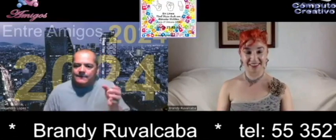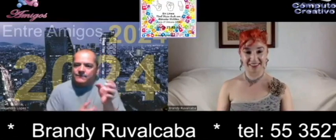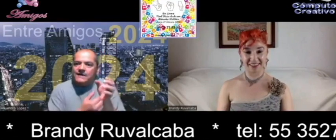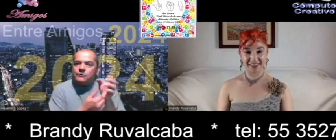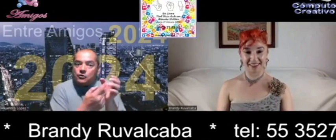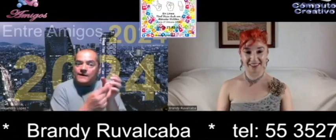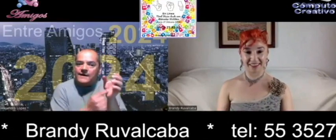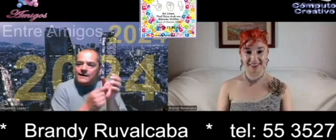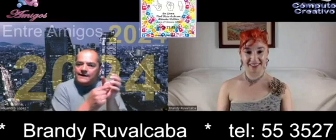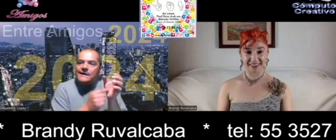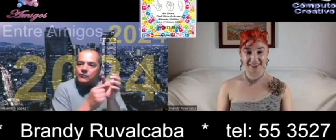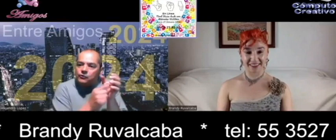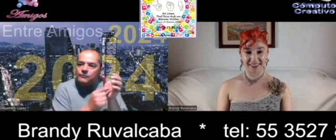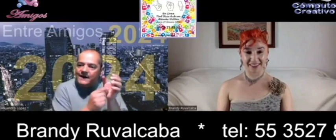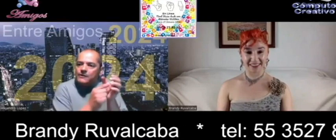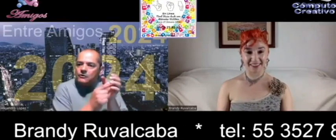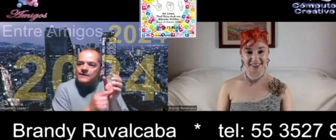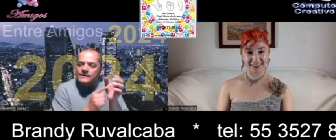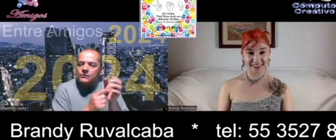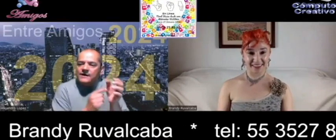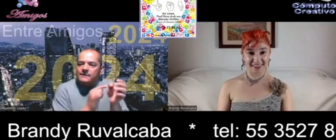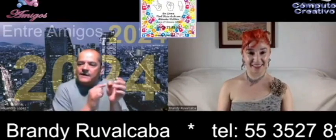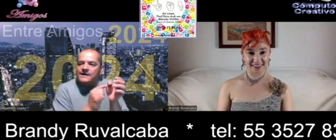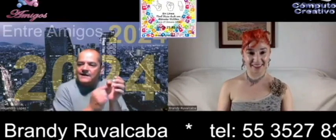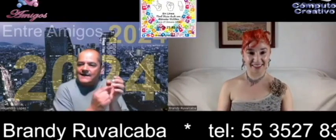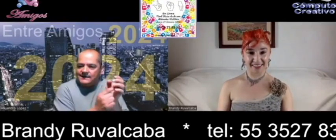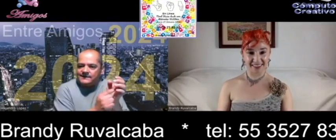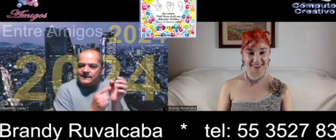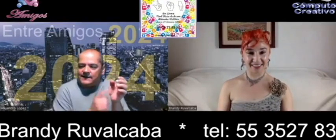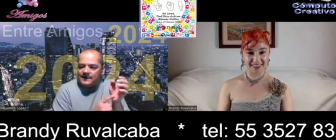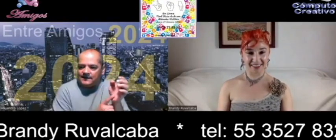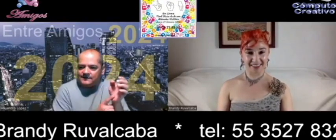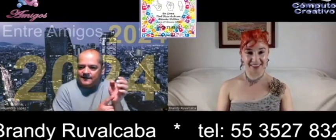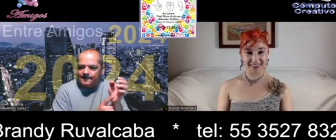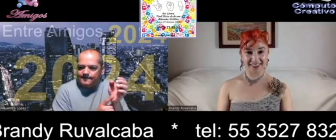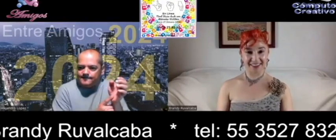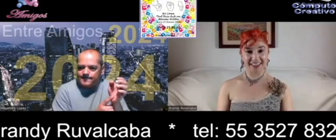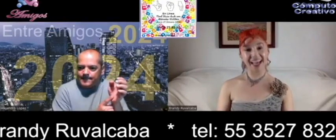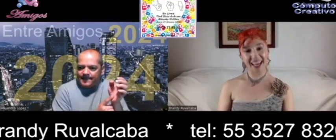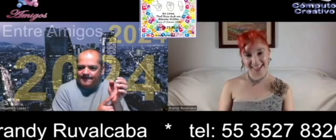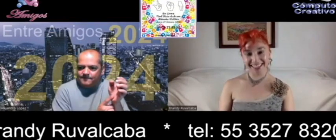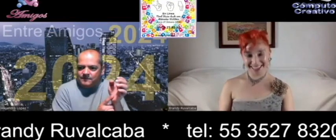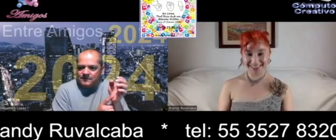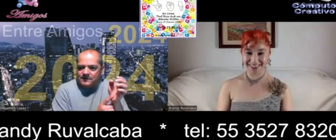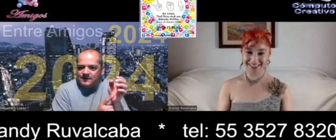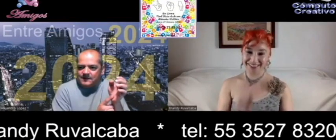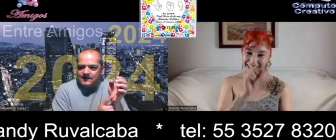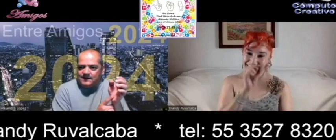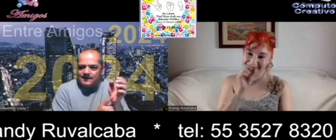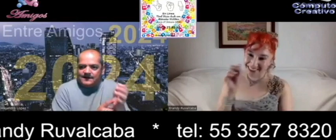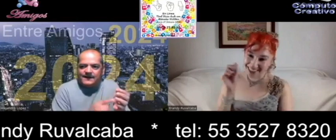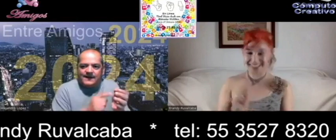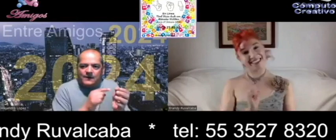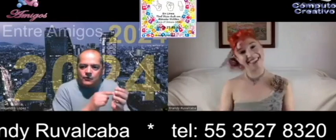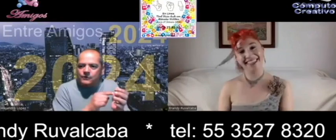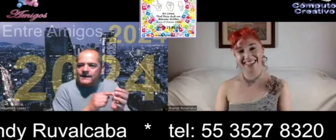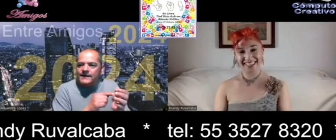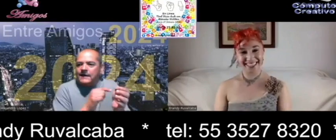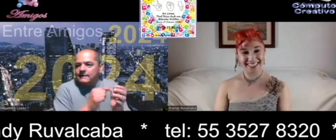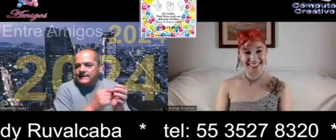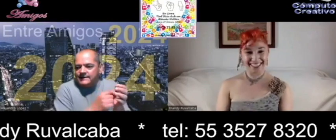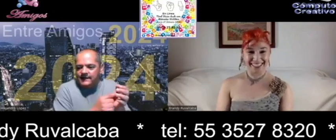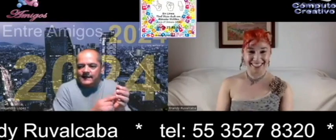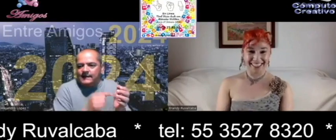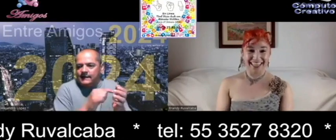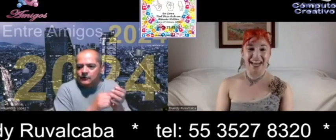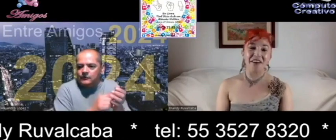que dentro del teclado numérico del celular venían las letras integradas. Ajá, sí, sus numeritos y sus Que decían, letritas. en el uno venía el